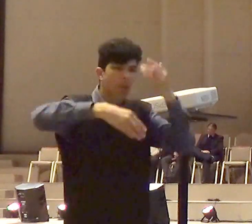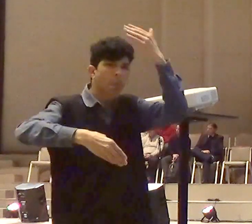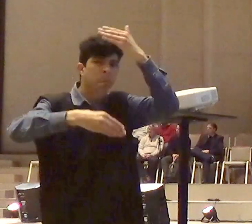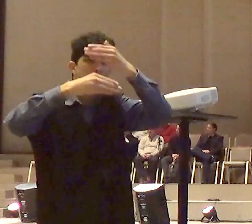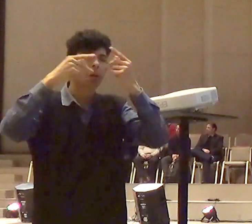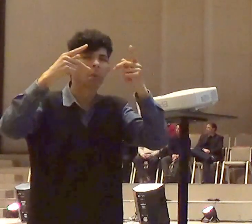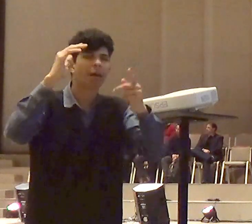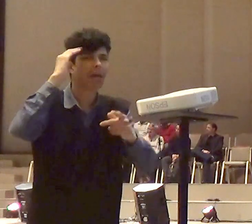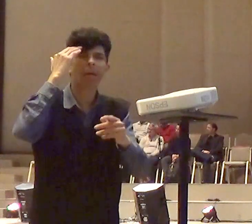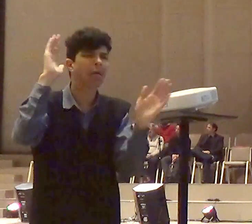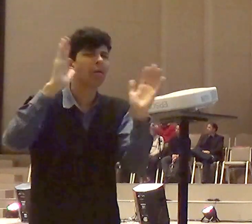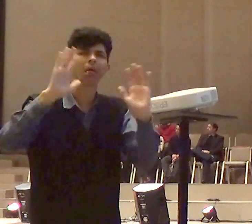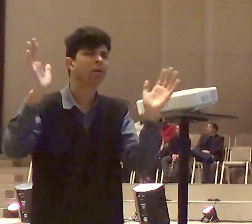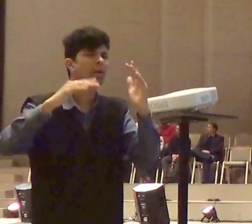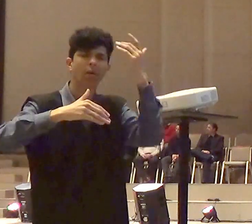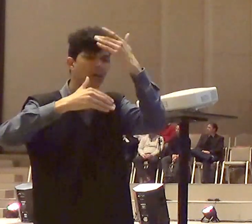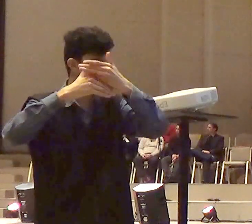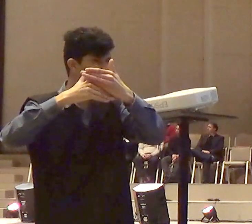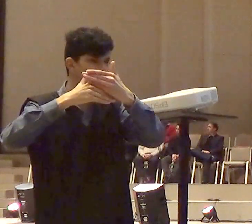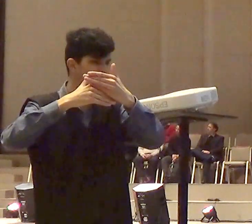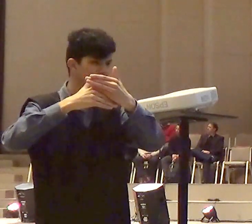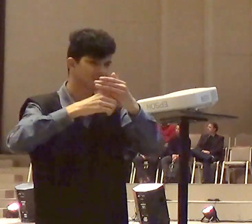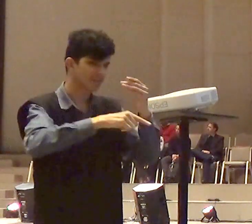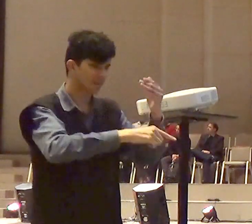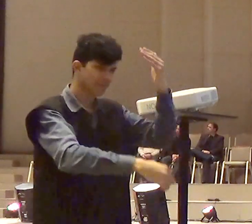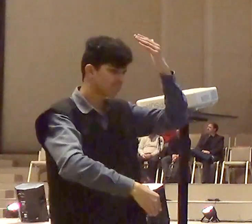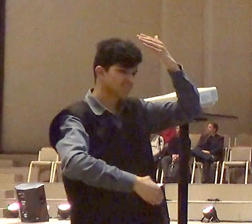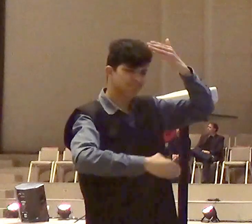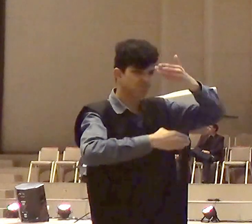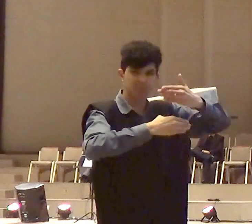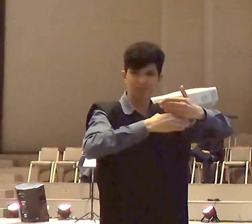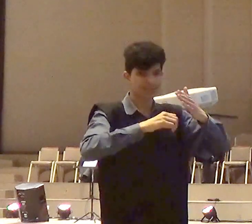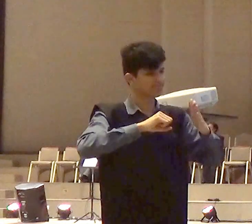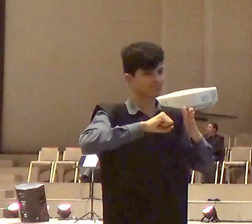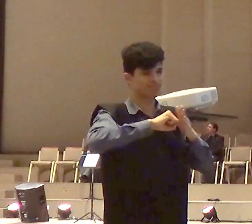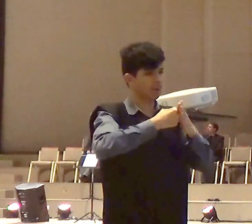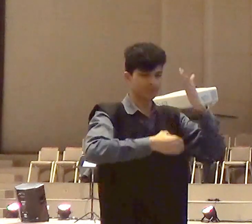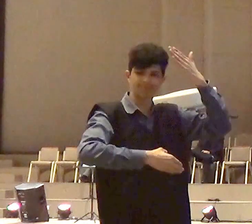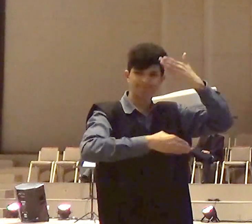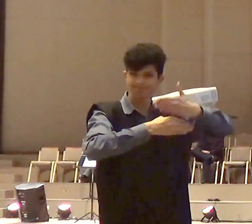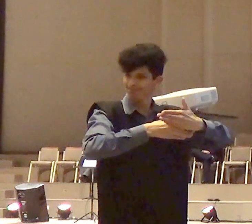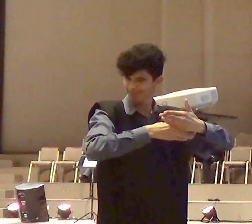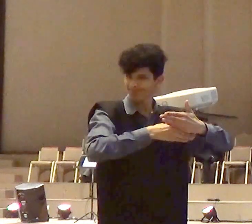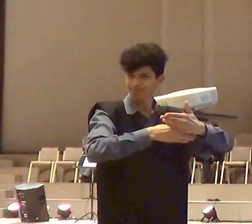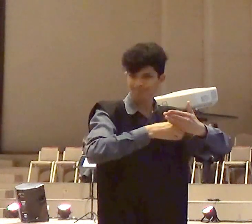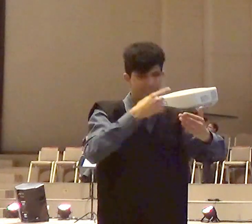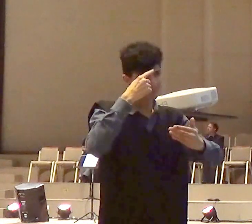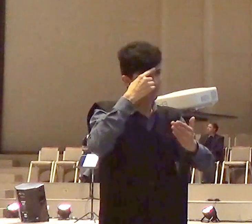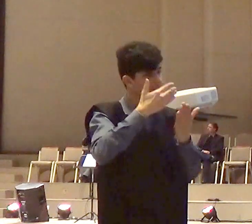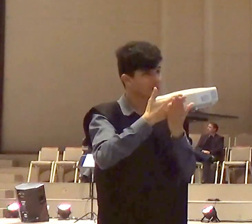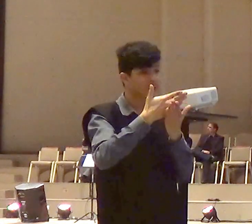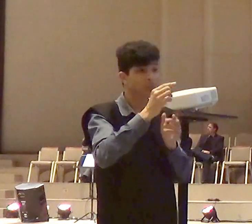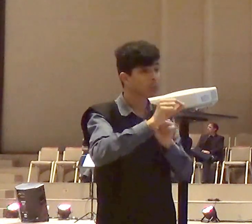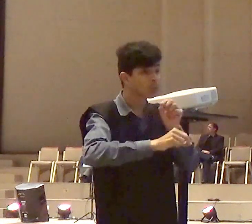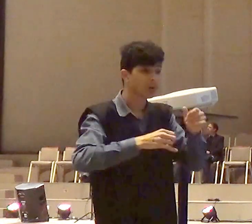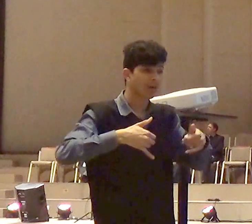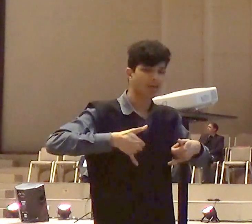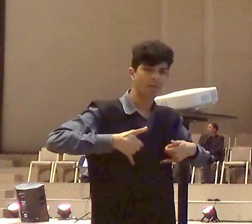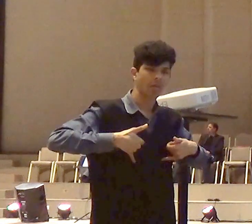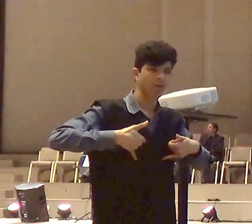vida da Alma agora se torna uma verdade absoluta e uma